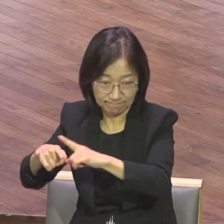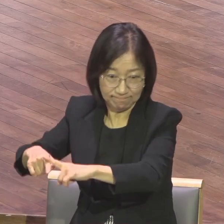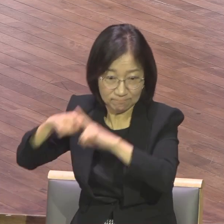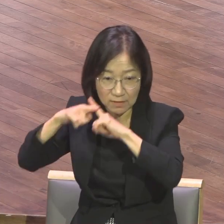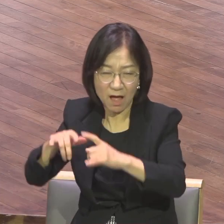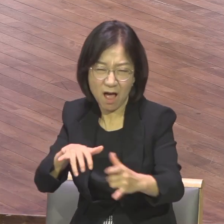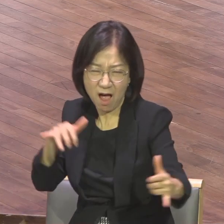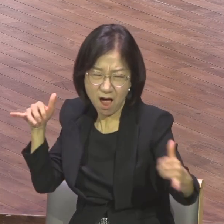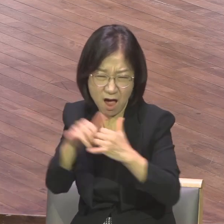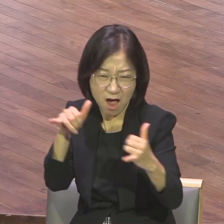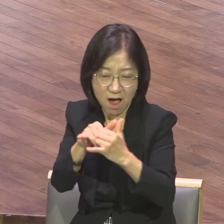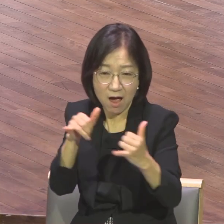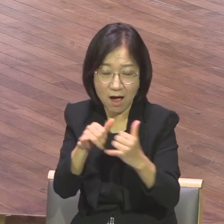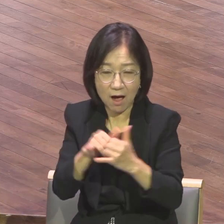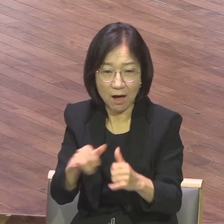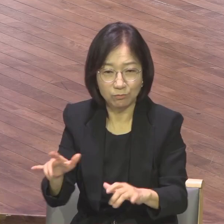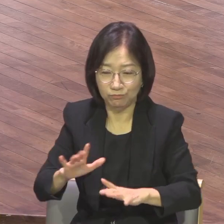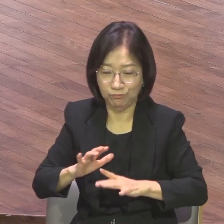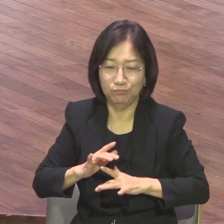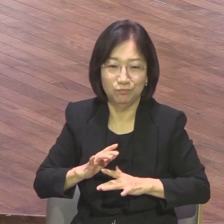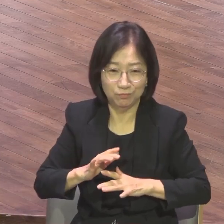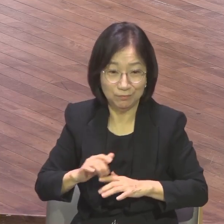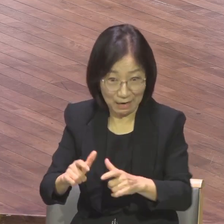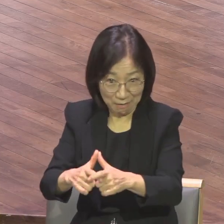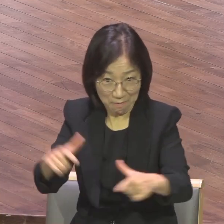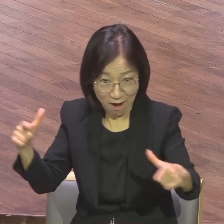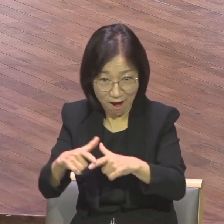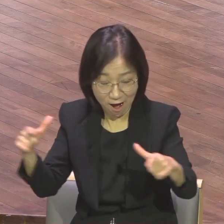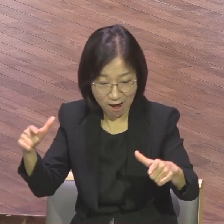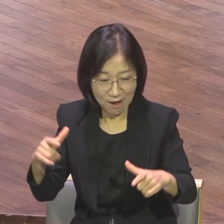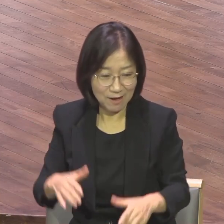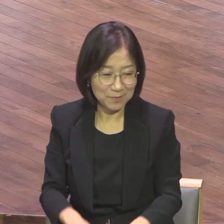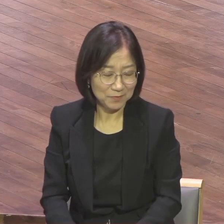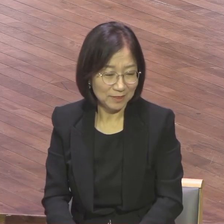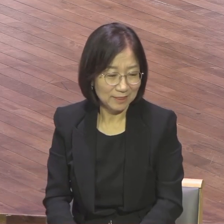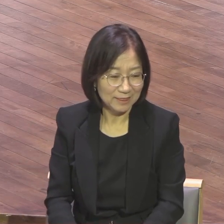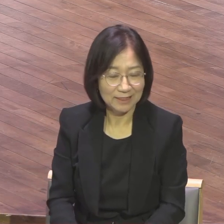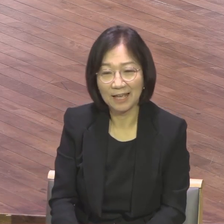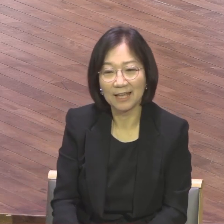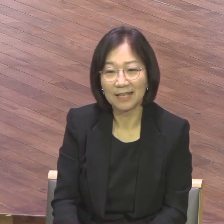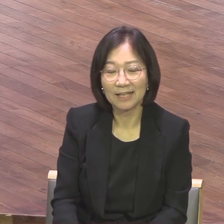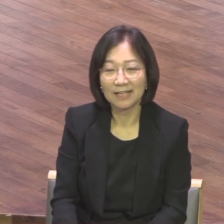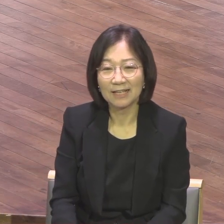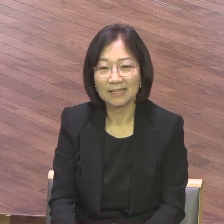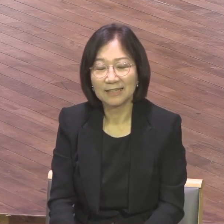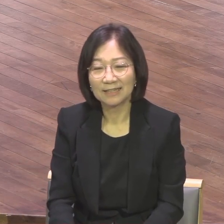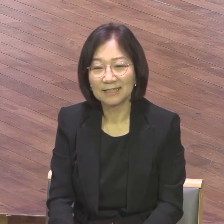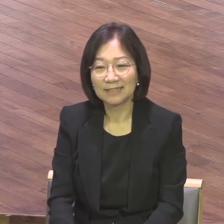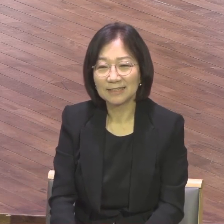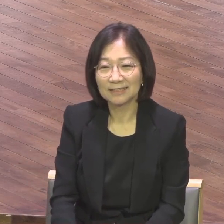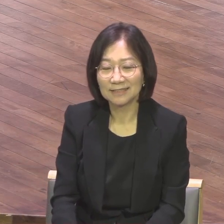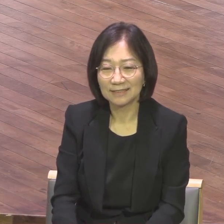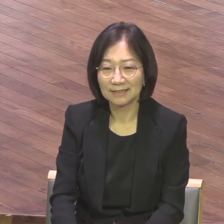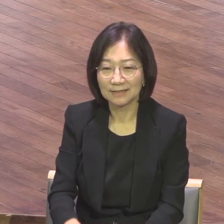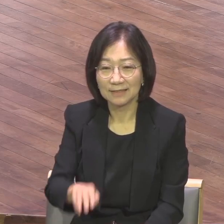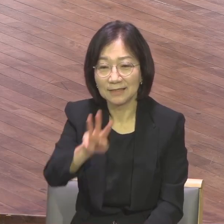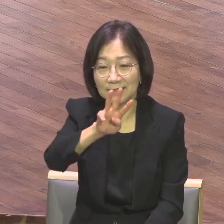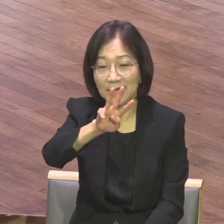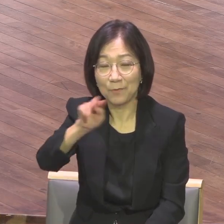그런 식으로 그렇게 성장하는데 자 우리 교회가 이런 시점에서 쫙 원대시